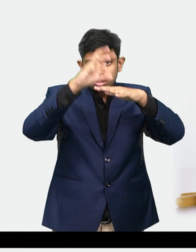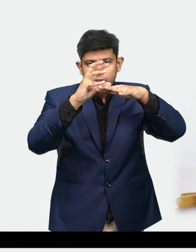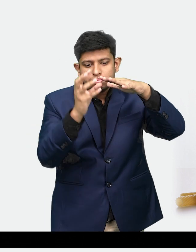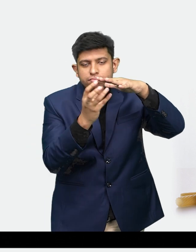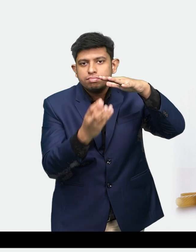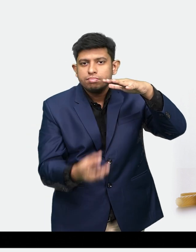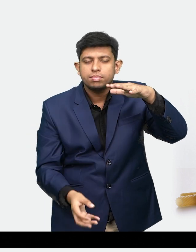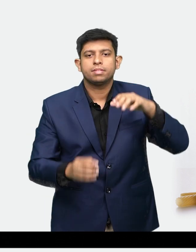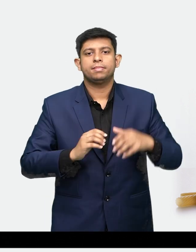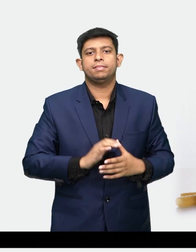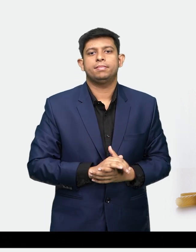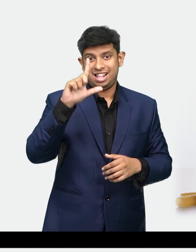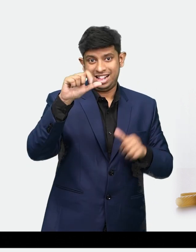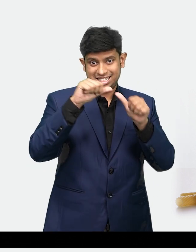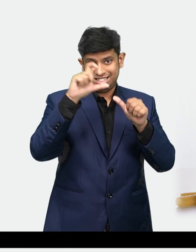మునిగిపోయే,